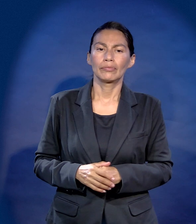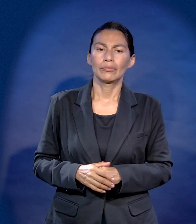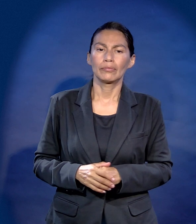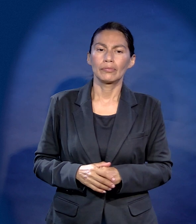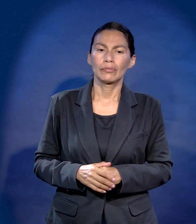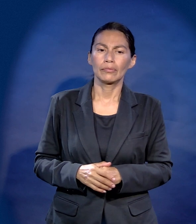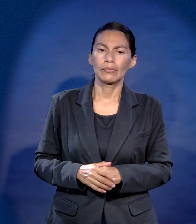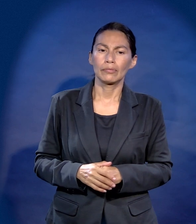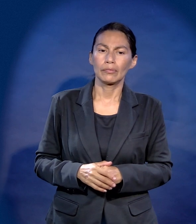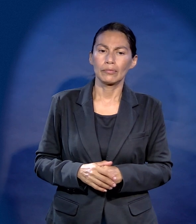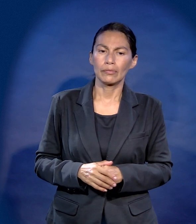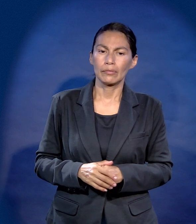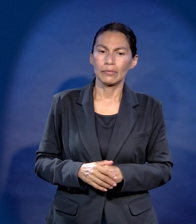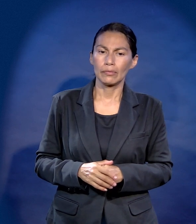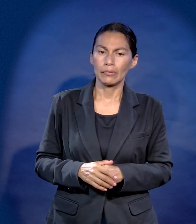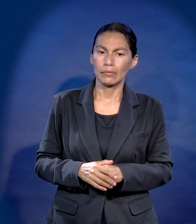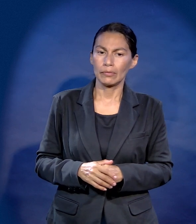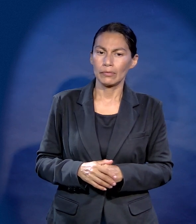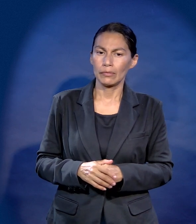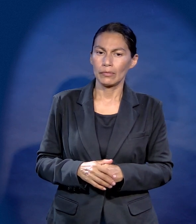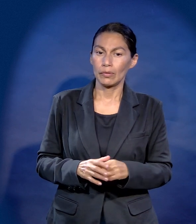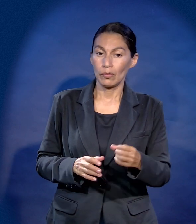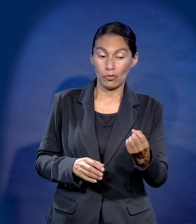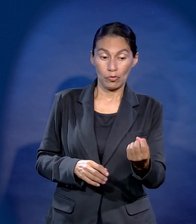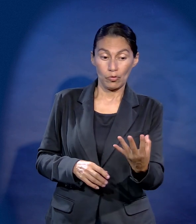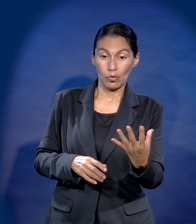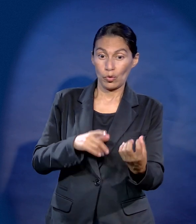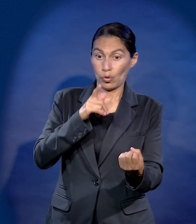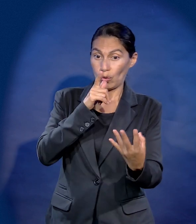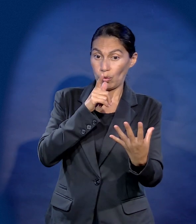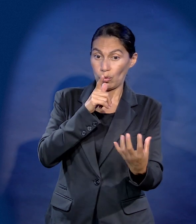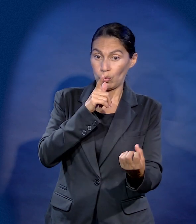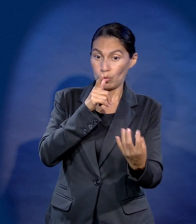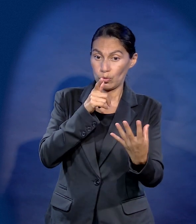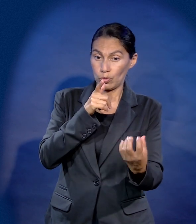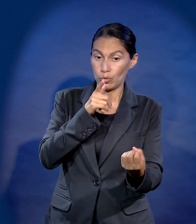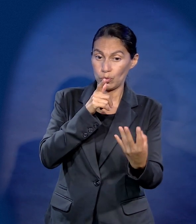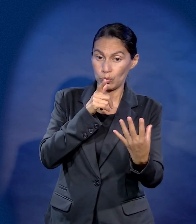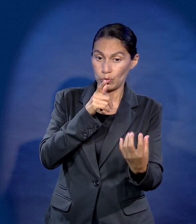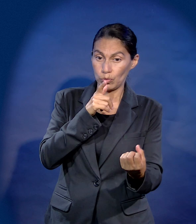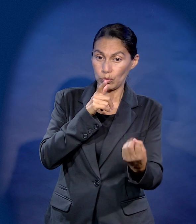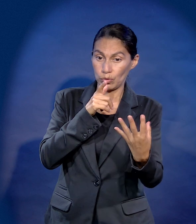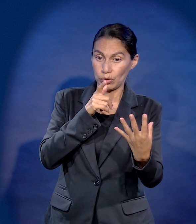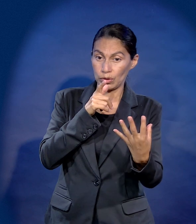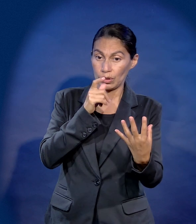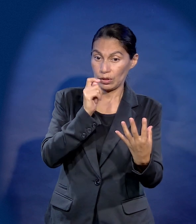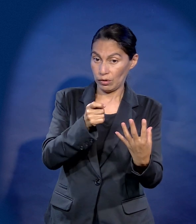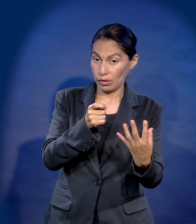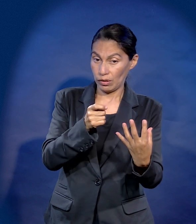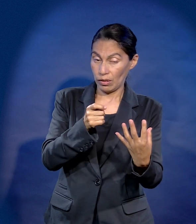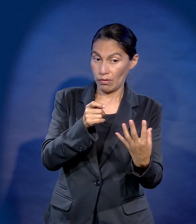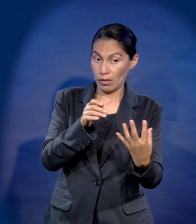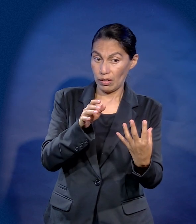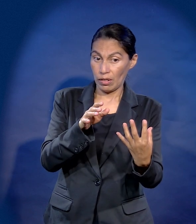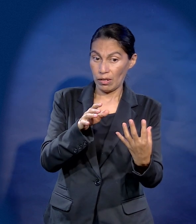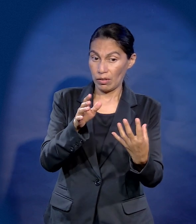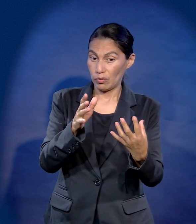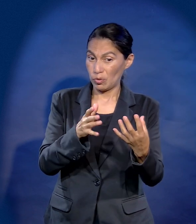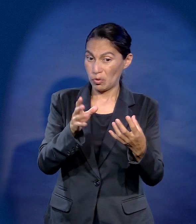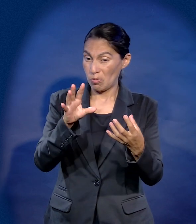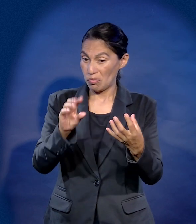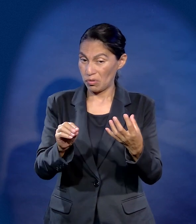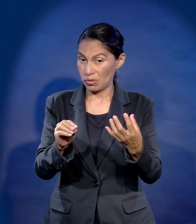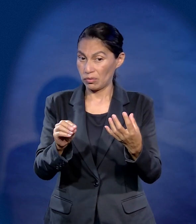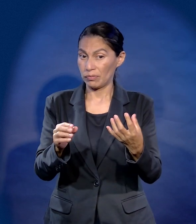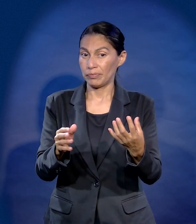no existía. Lo que existía era un sensor interno, un foco que prendía y apagaba y que